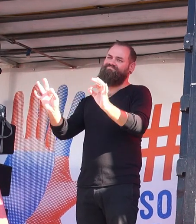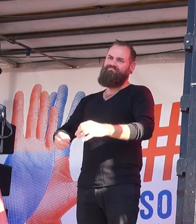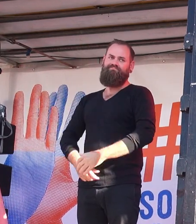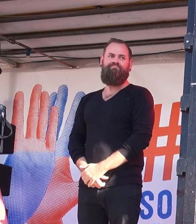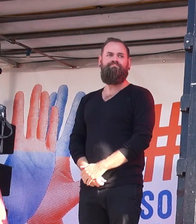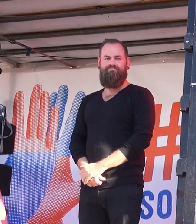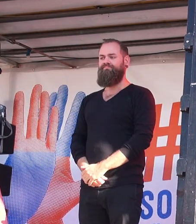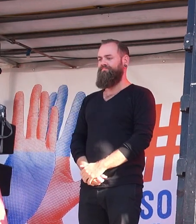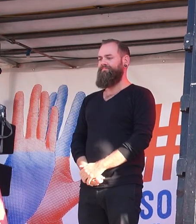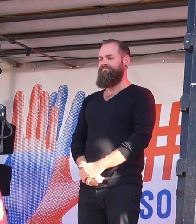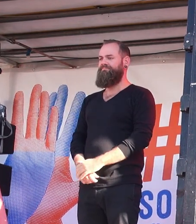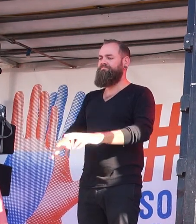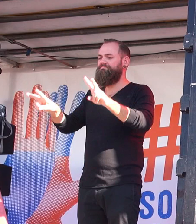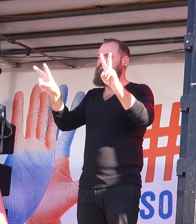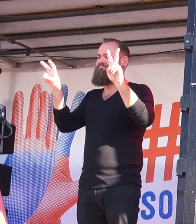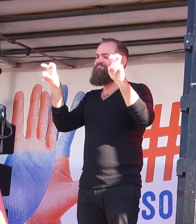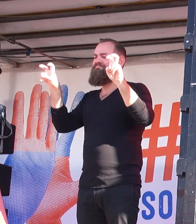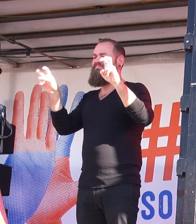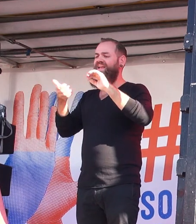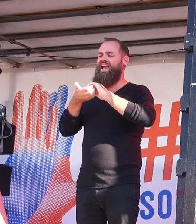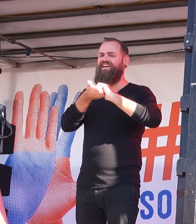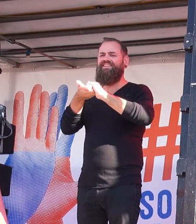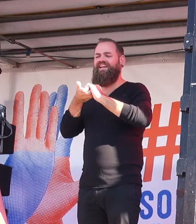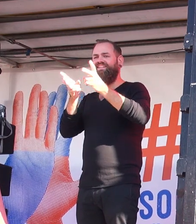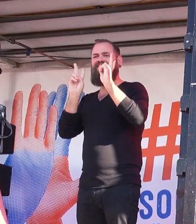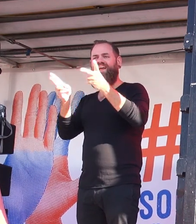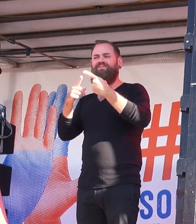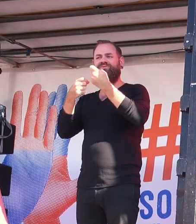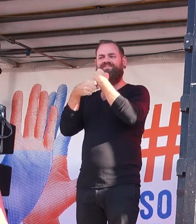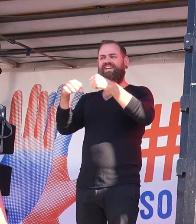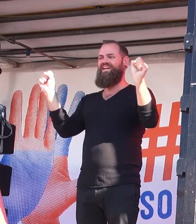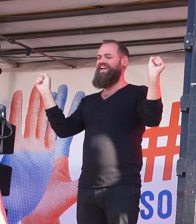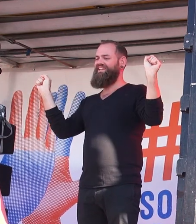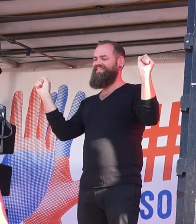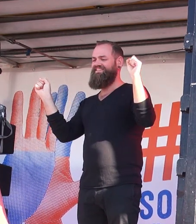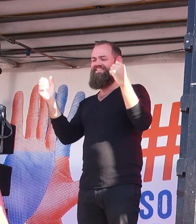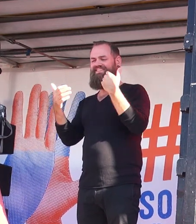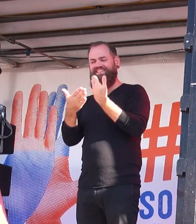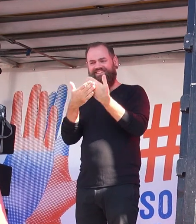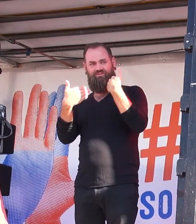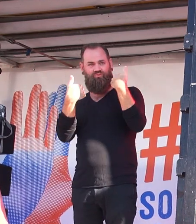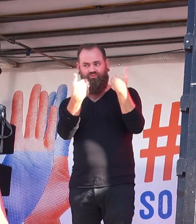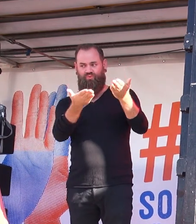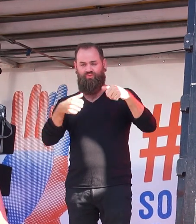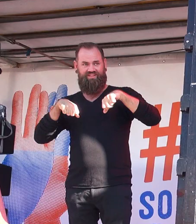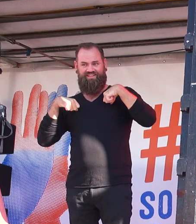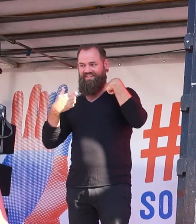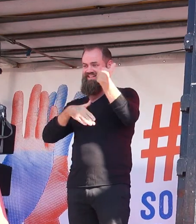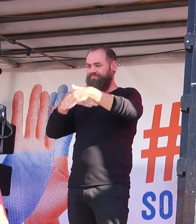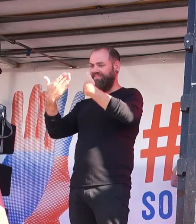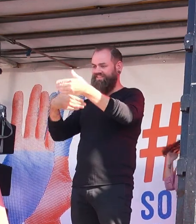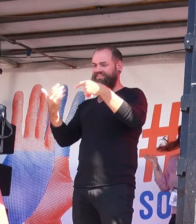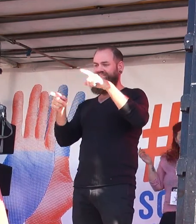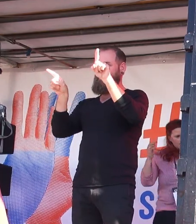Einigkeit, Recht und Freiheit ist des Glückes Unterpfand, so heißt es in der Strophe. Ihr seid alle hier. Ihr seid das Glück, ihr